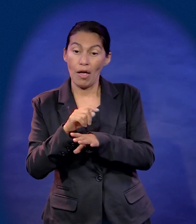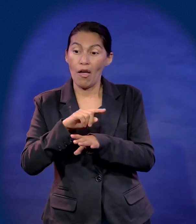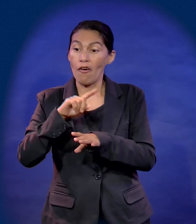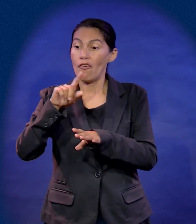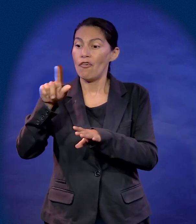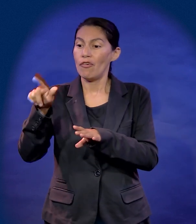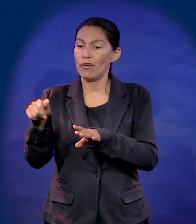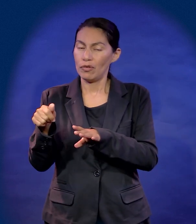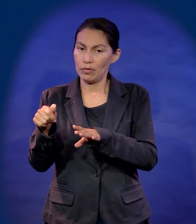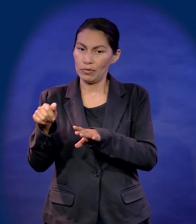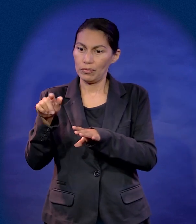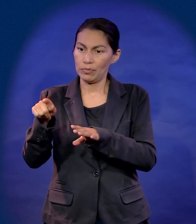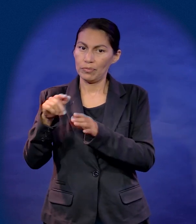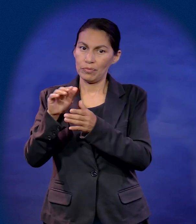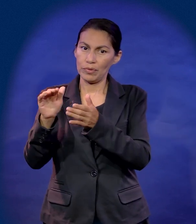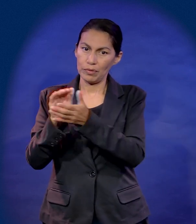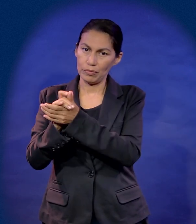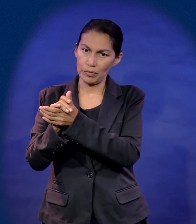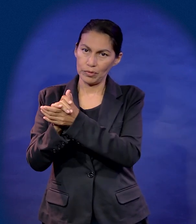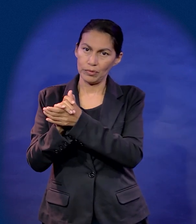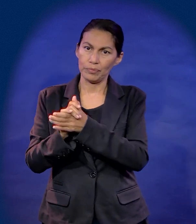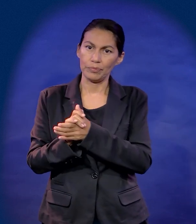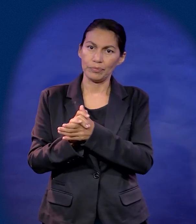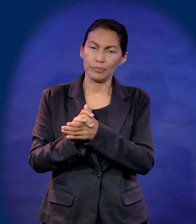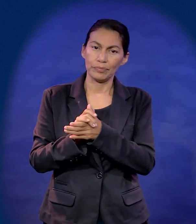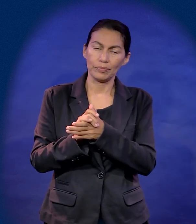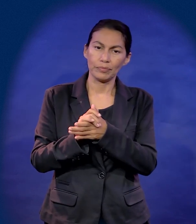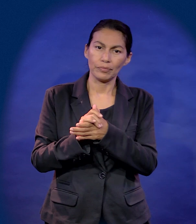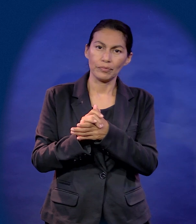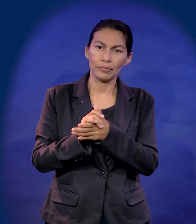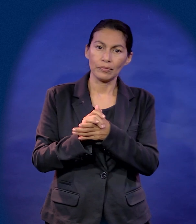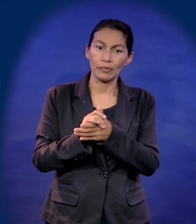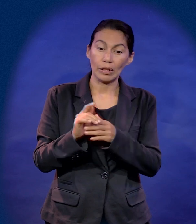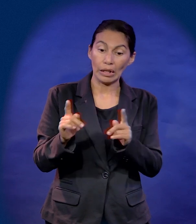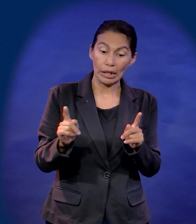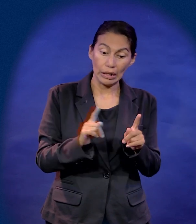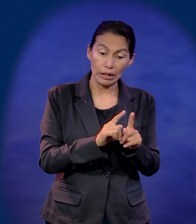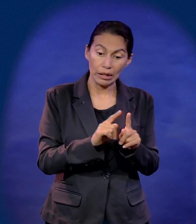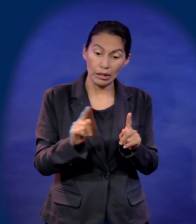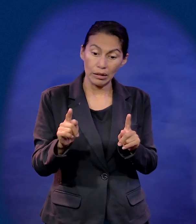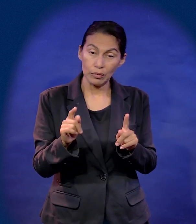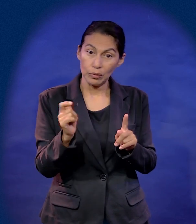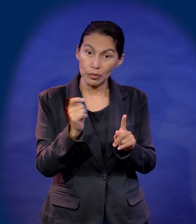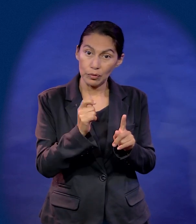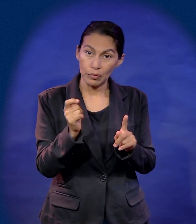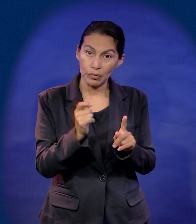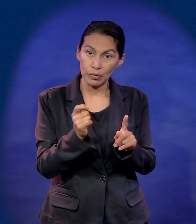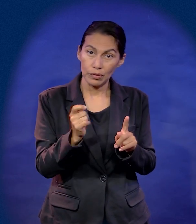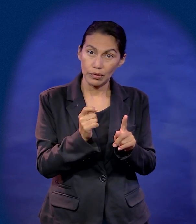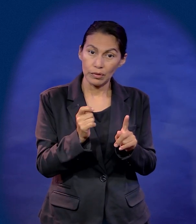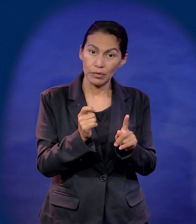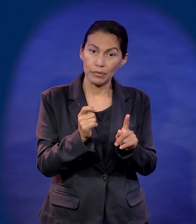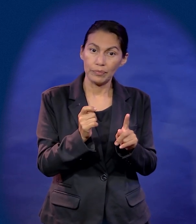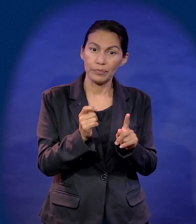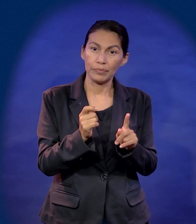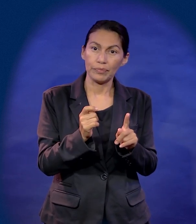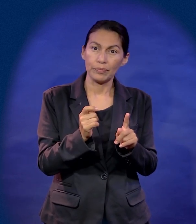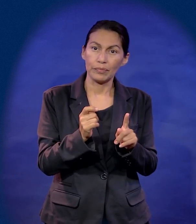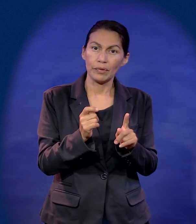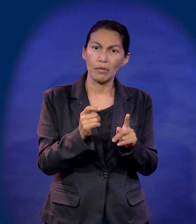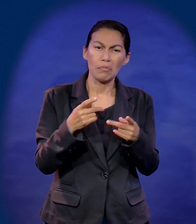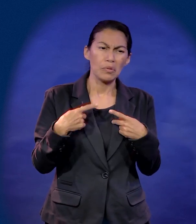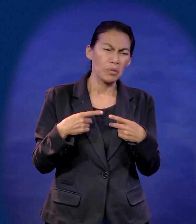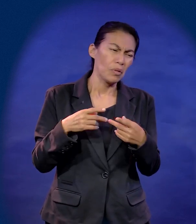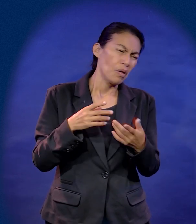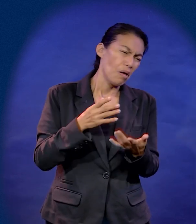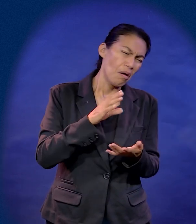una relación de entrega completa en el matrimonio. Por lo tanto, tiene un tiempo definido y tiene un contexto particular.